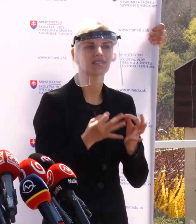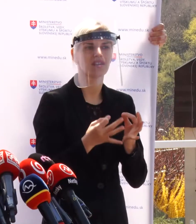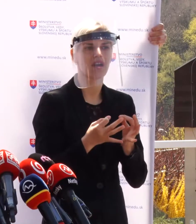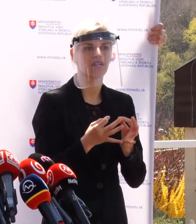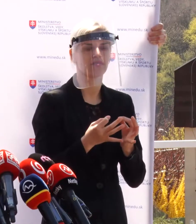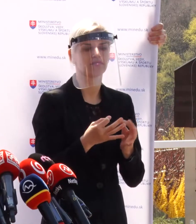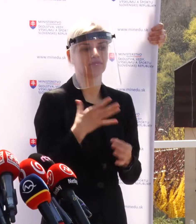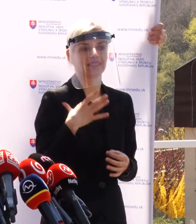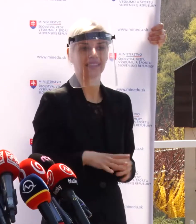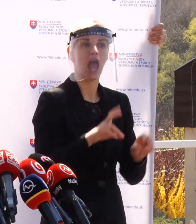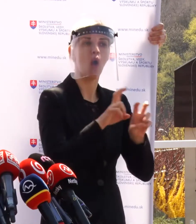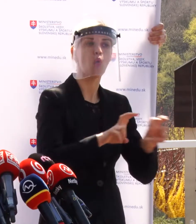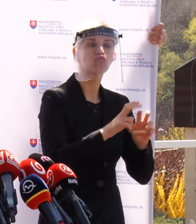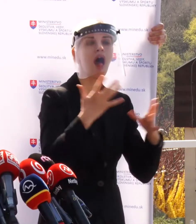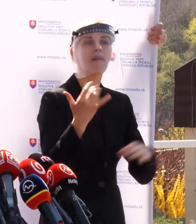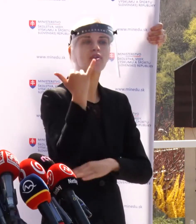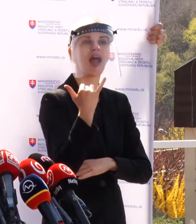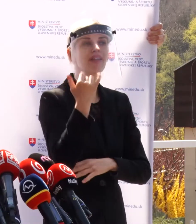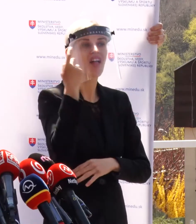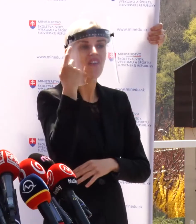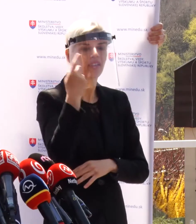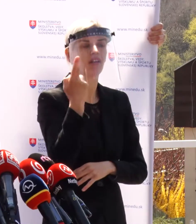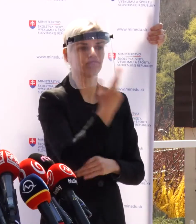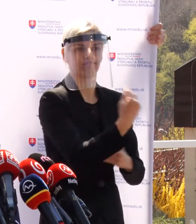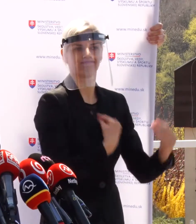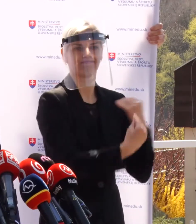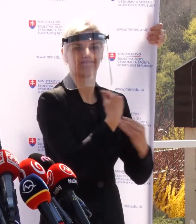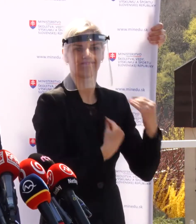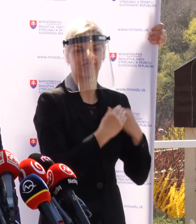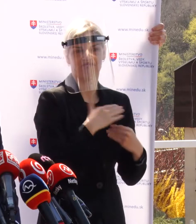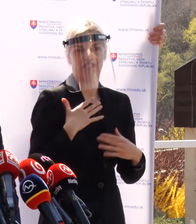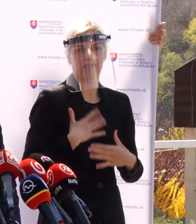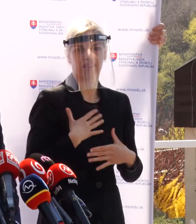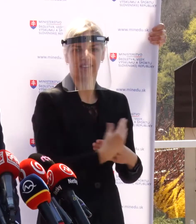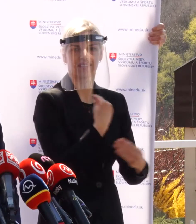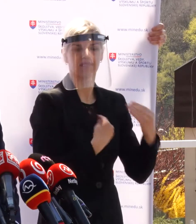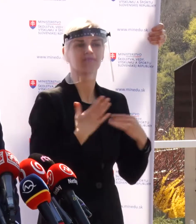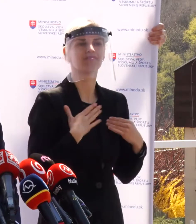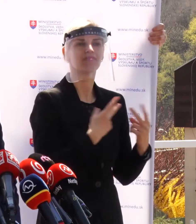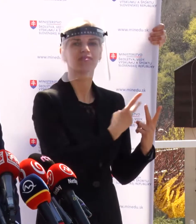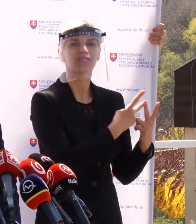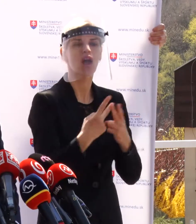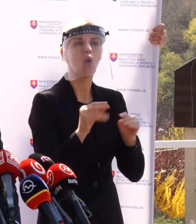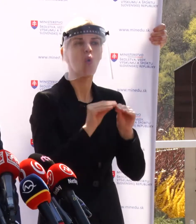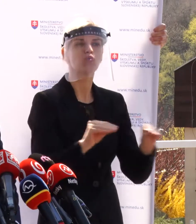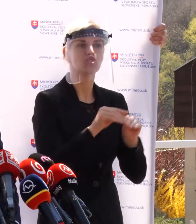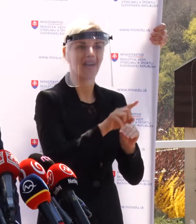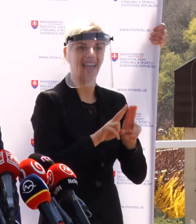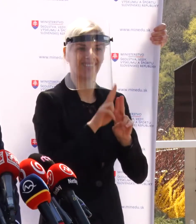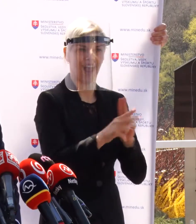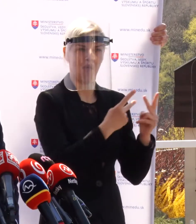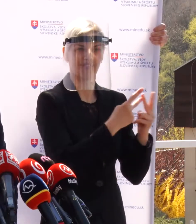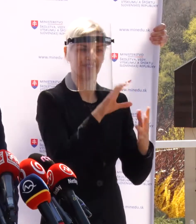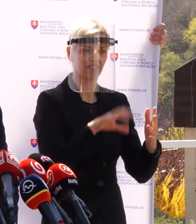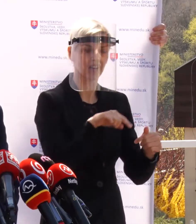chceli či už učitelia alebo riaditelia vedieť, my budeme veľmi radi, keď nám napíšu cez náš portál Učíme na diaľku a tam následne